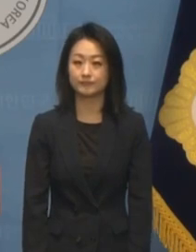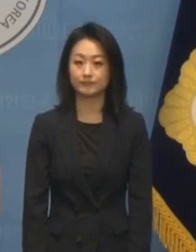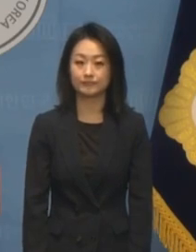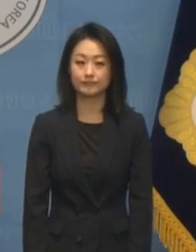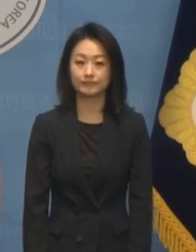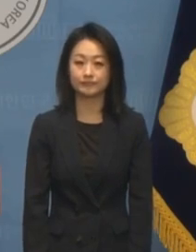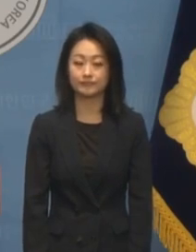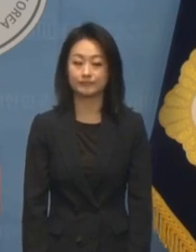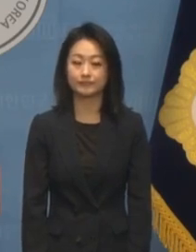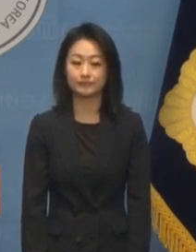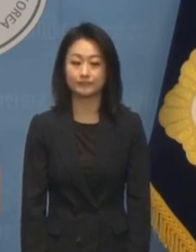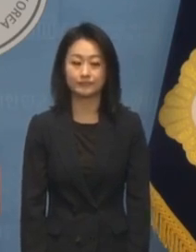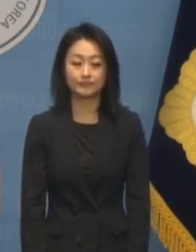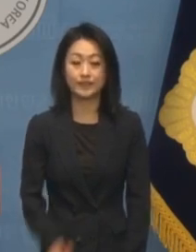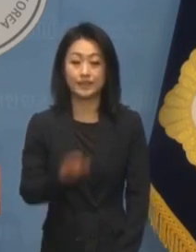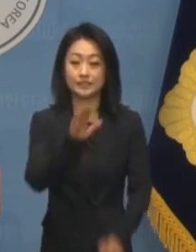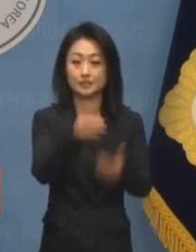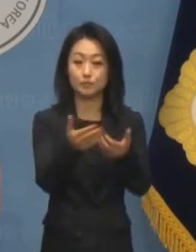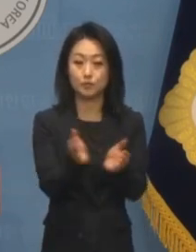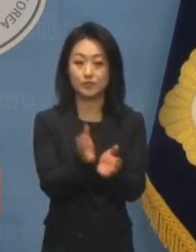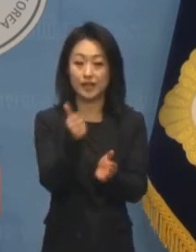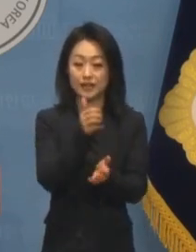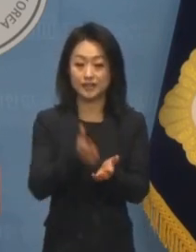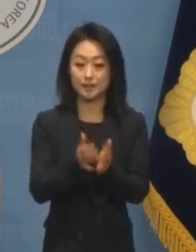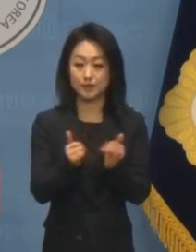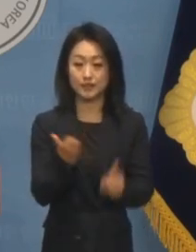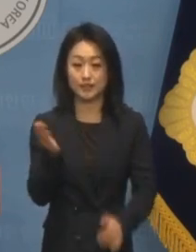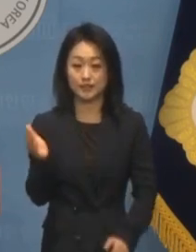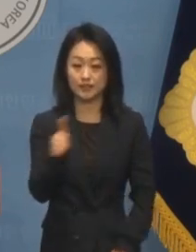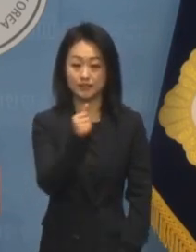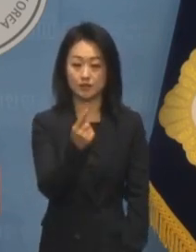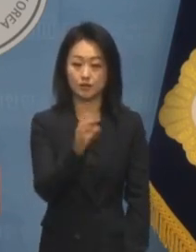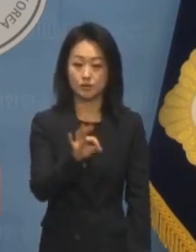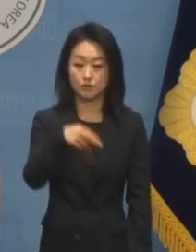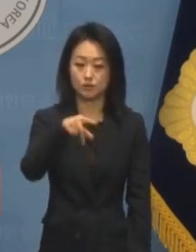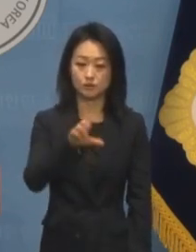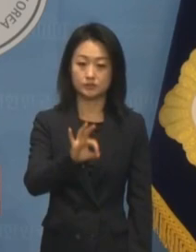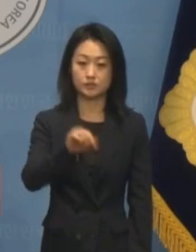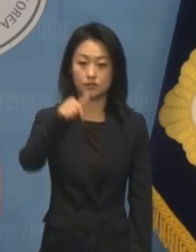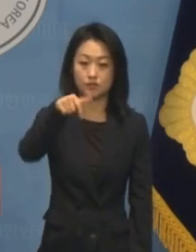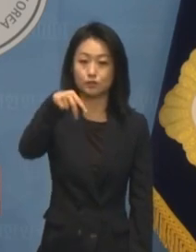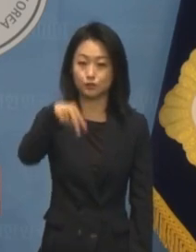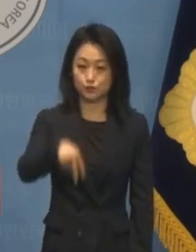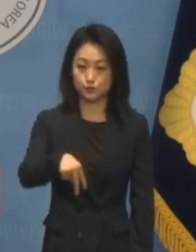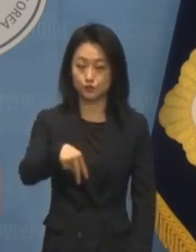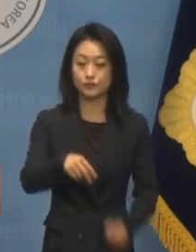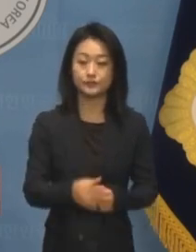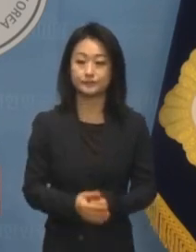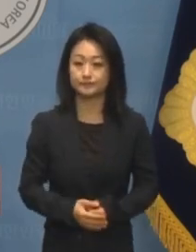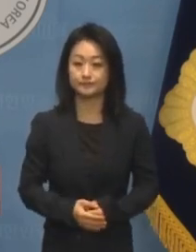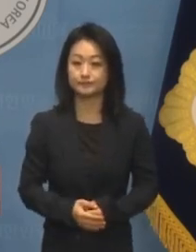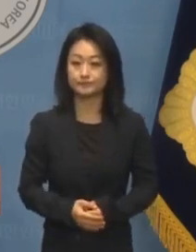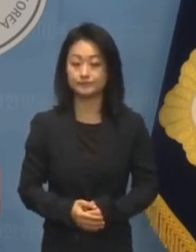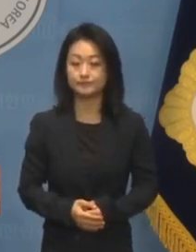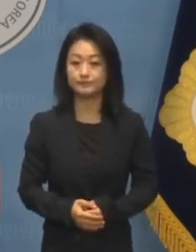예, 시작하겠습니다. 진보당 대변인 홍성규입니다. 두 가지 말씀 드리겠습니다. 첫